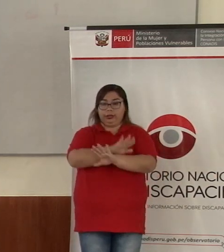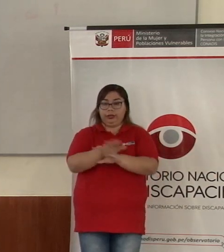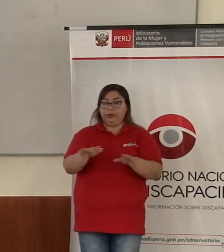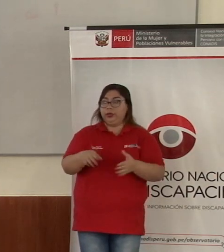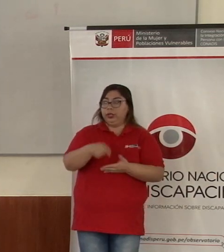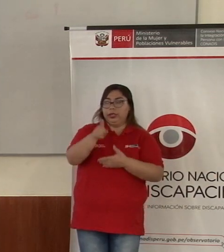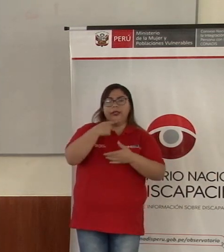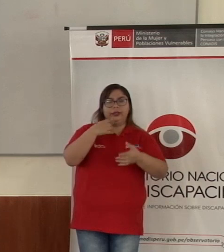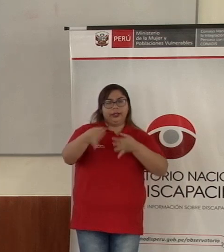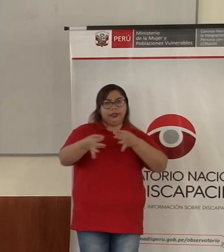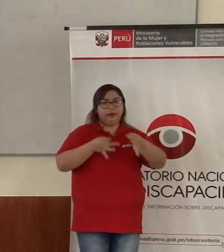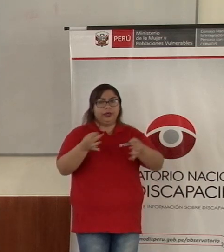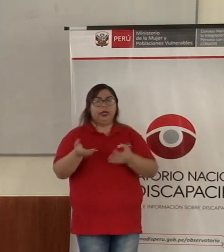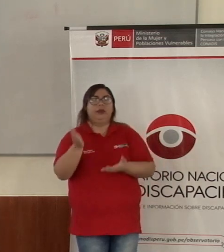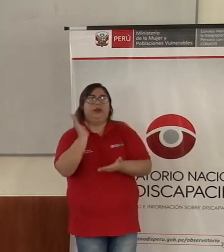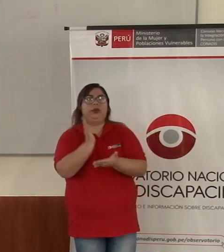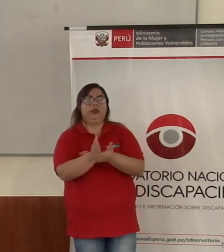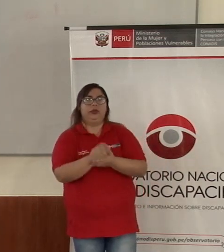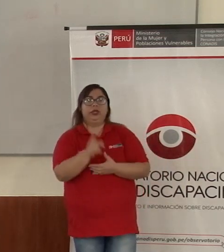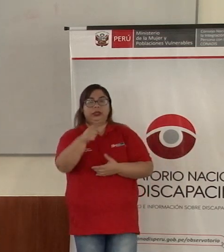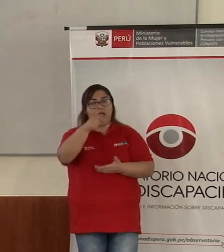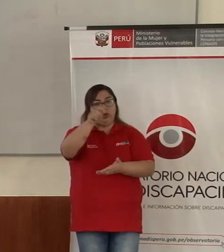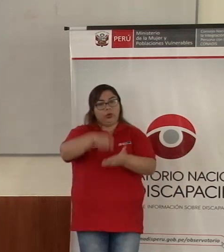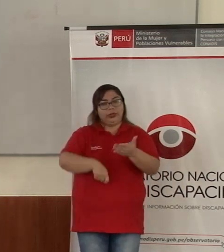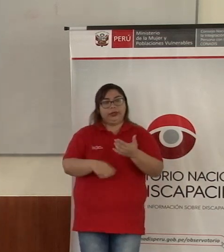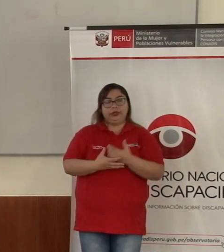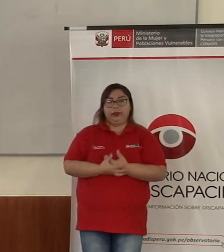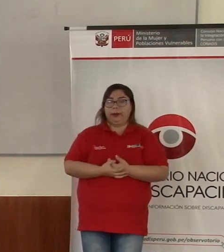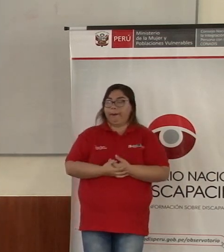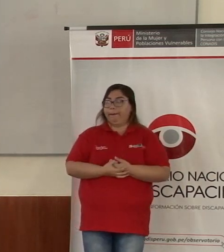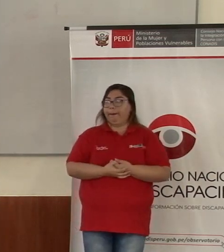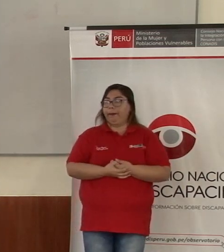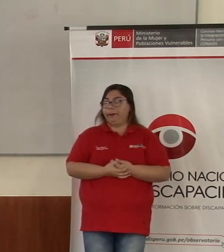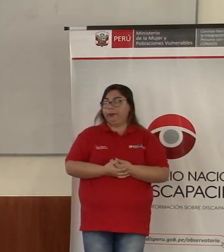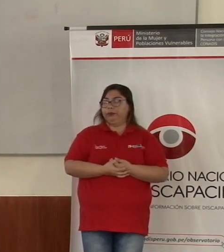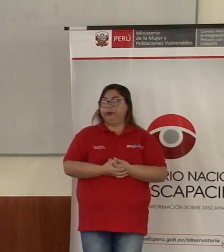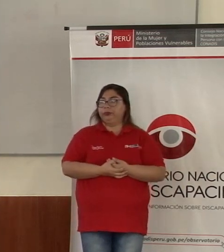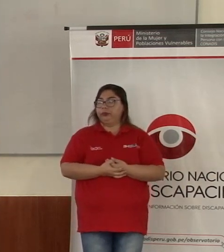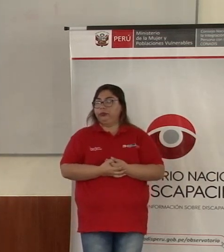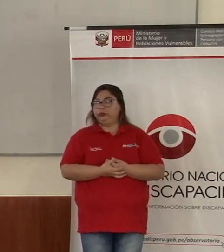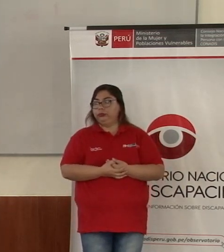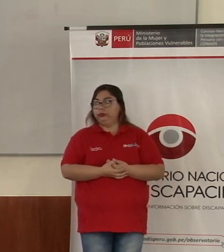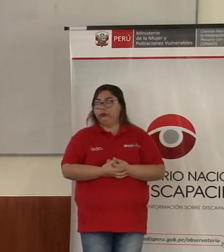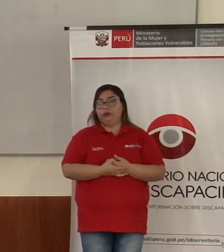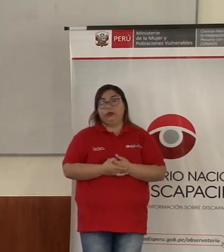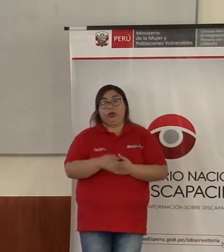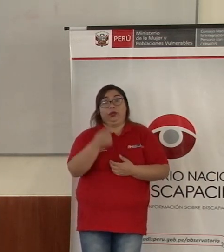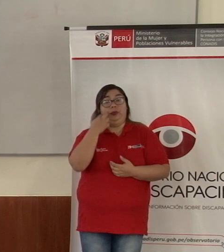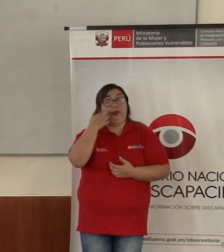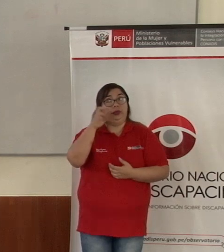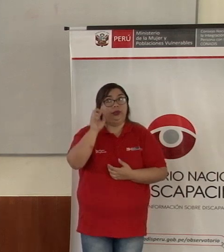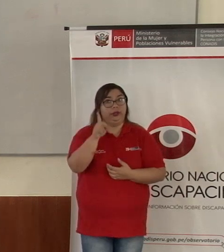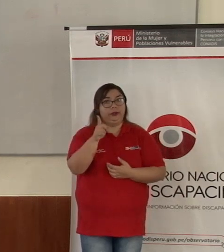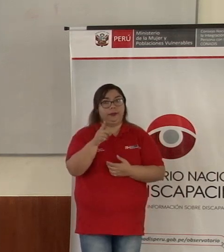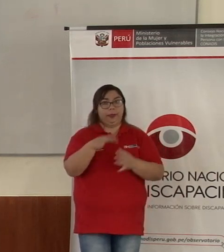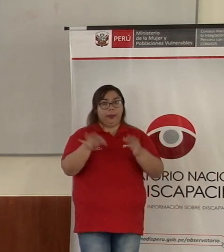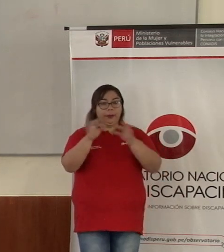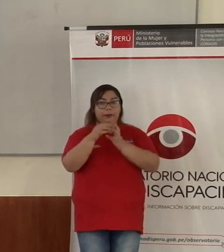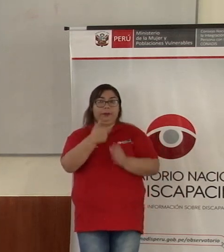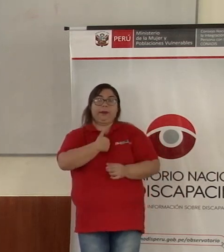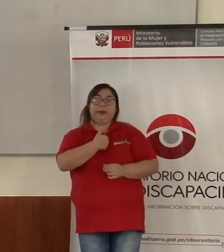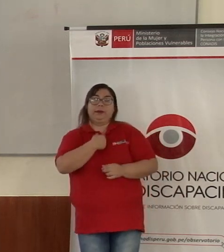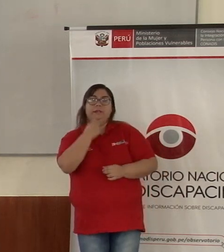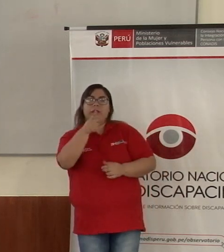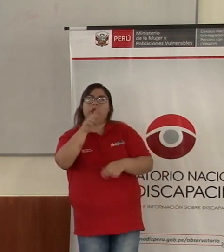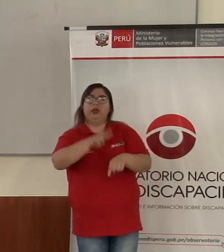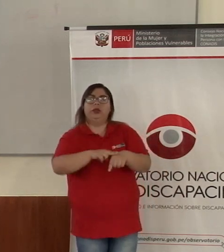y explicar por qué no la aplica es el juez. Por si acaso. No es que yo vea que